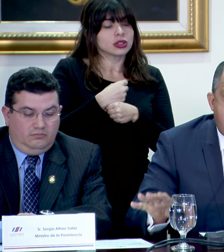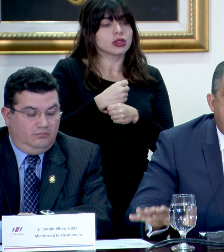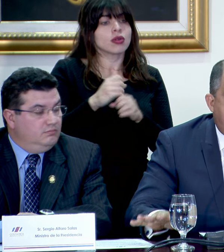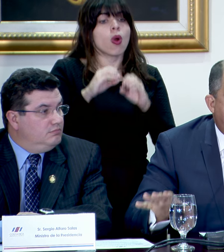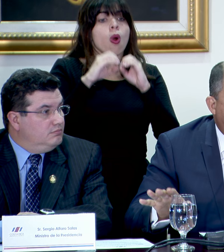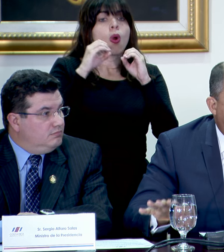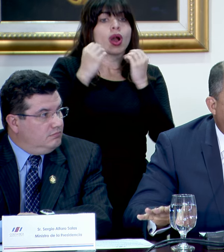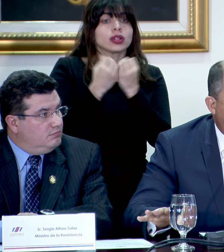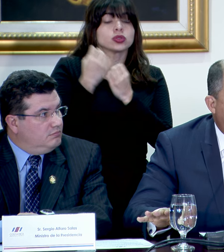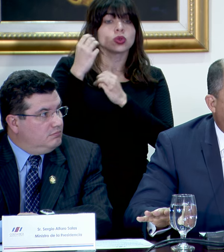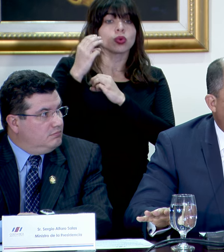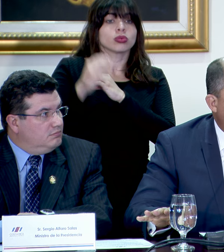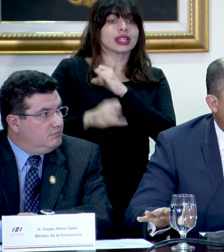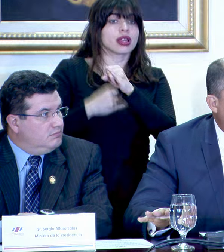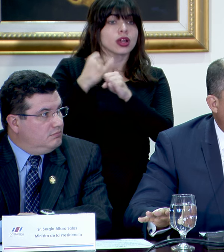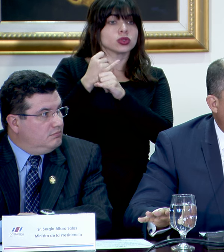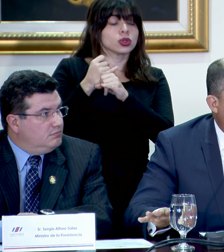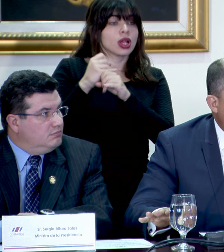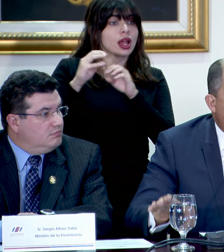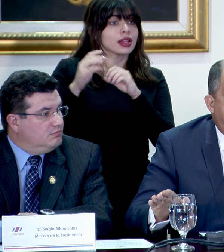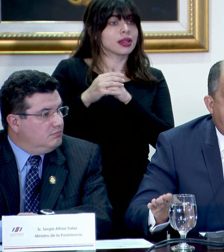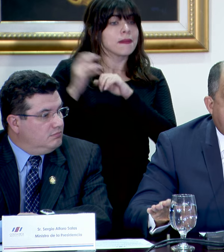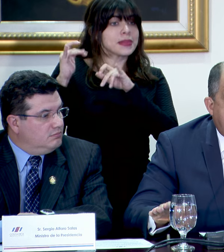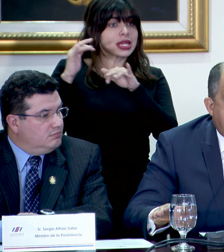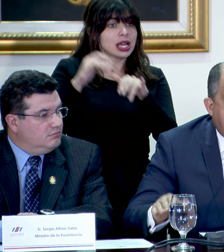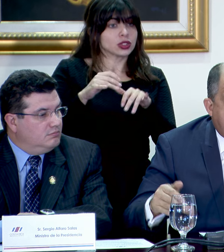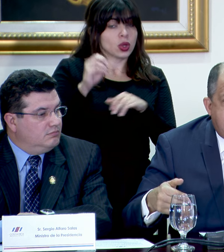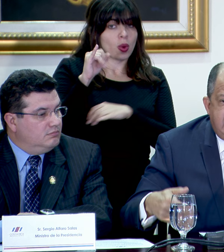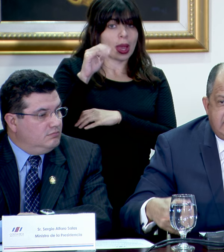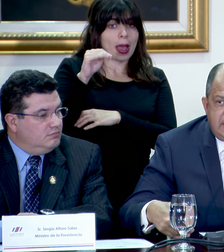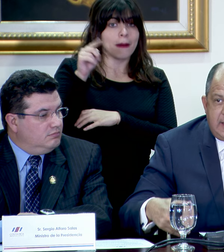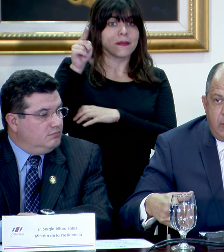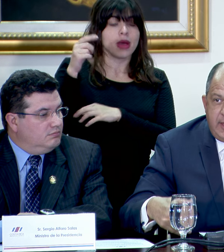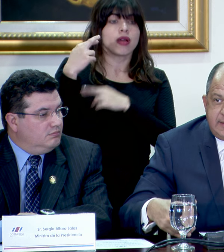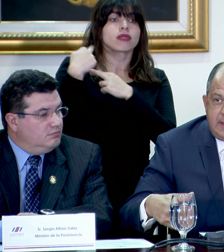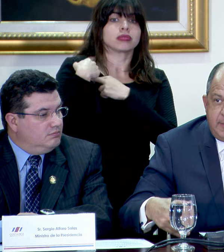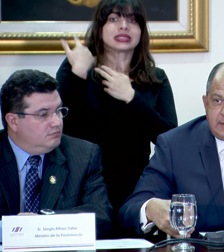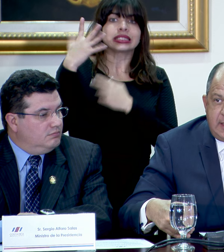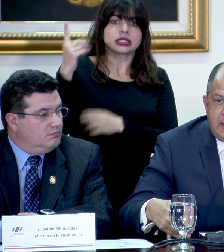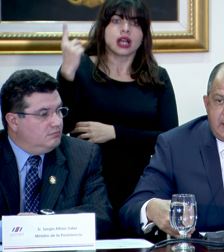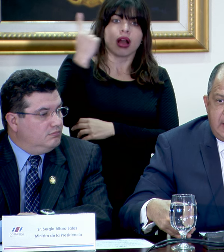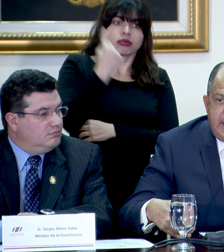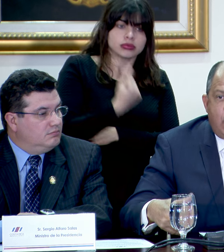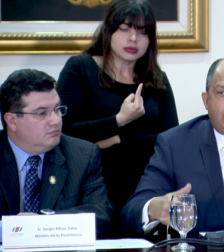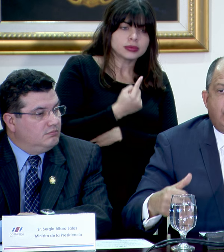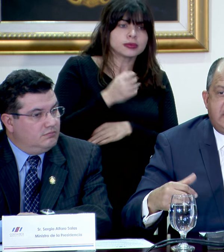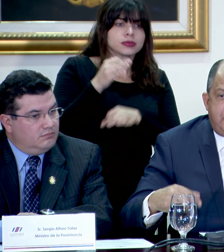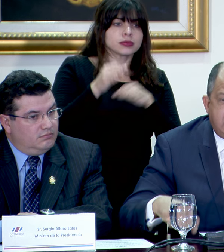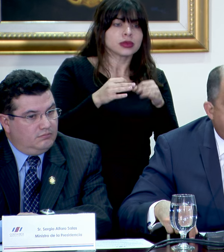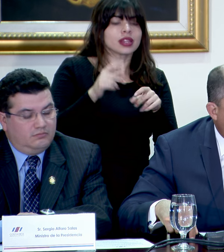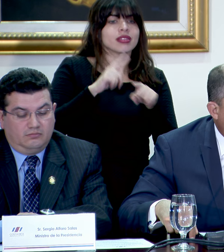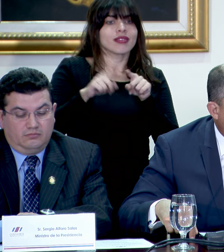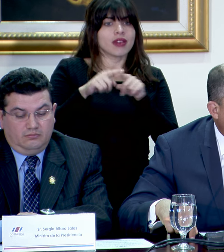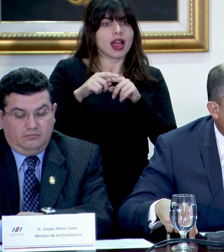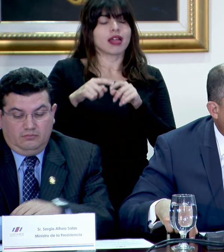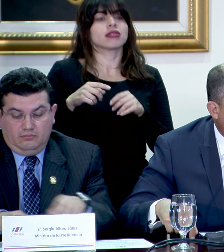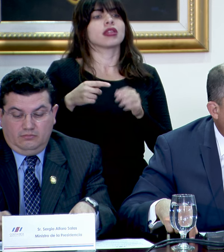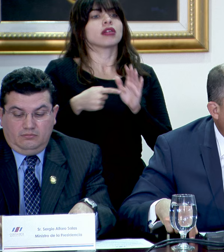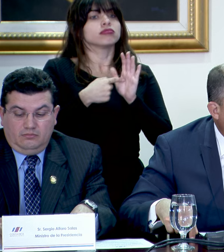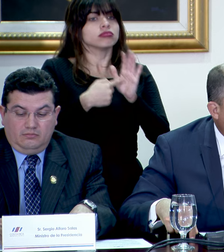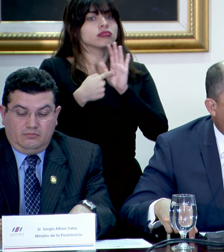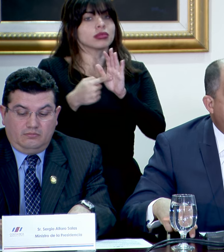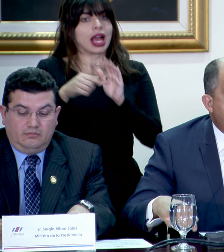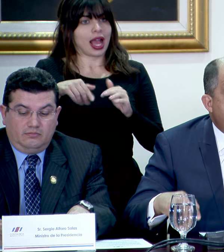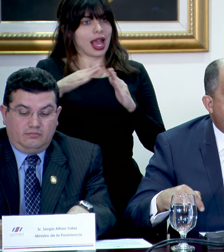Organización Internacional de las Migraciones, cuyo representante se ha sentado en esta mesa y en otros espacios de la Casa